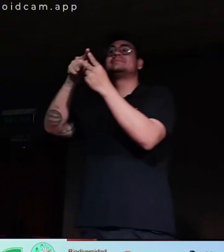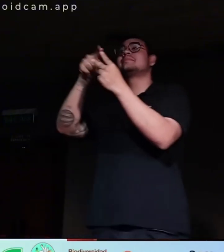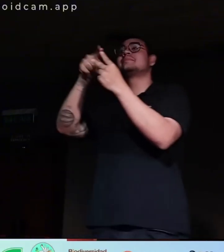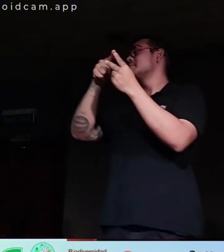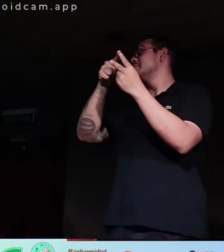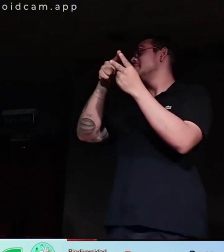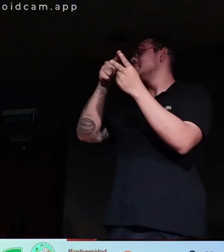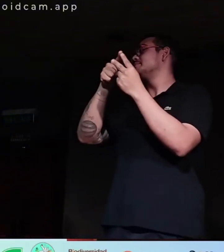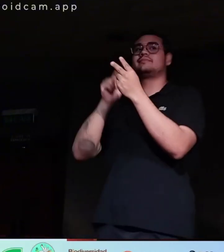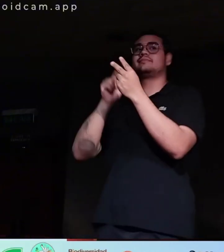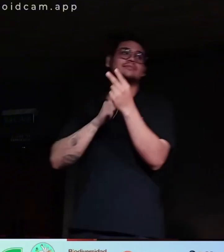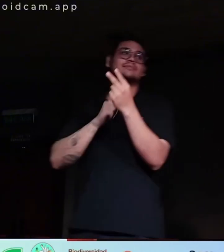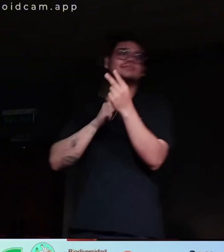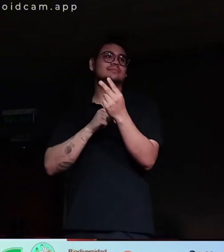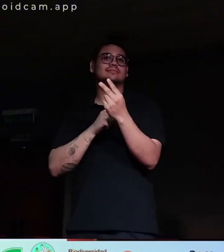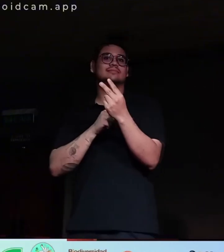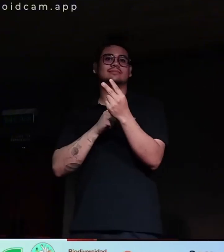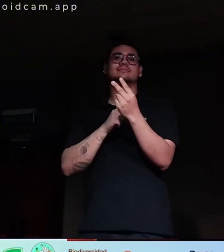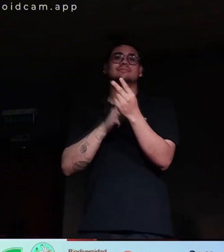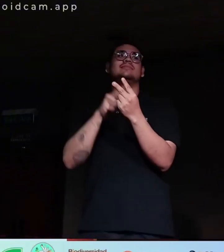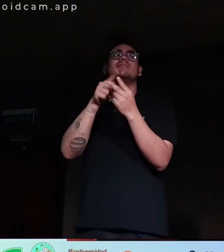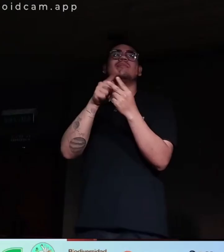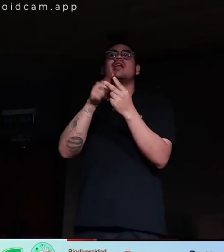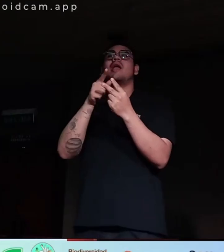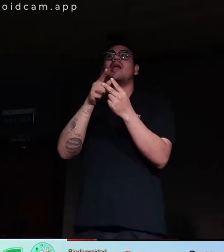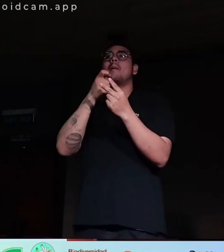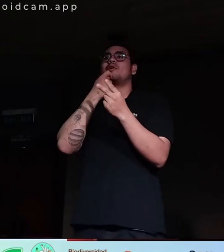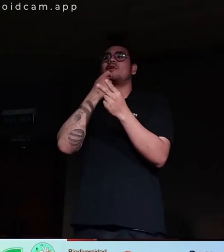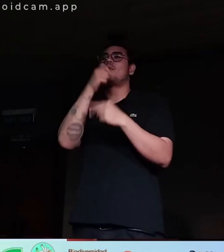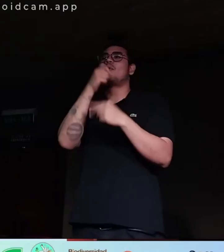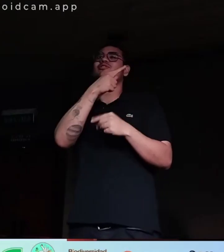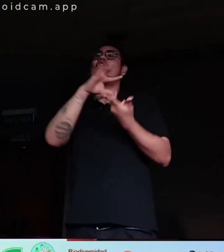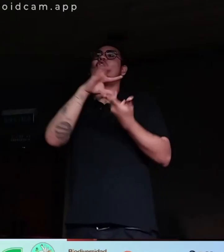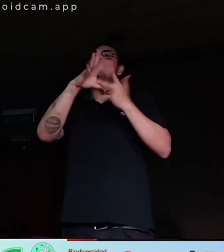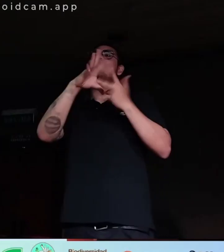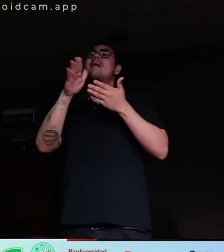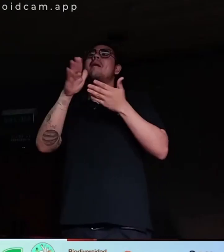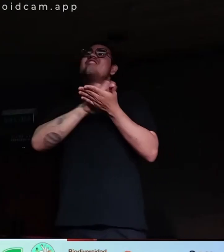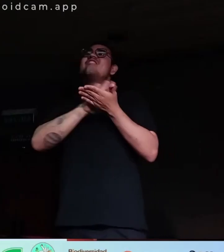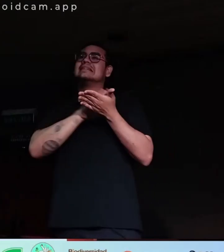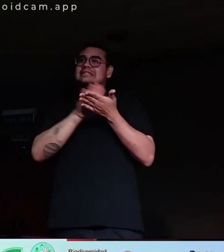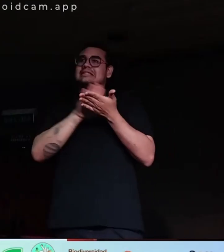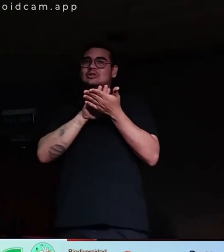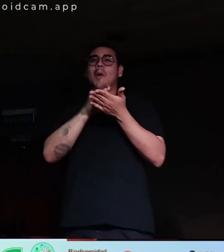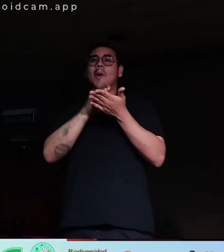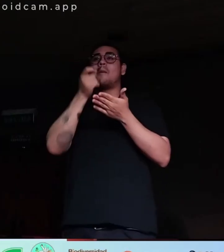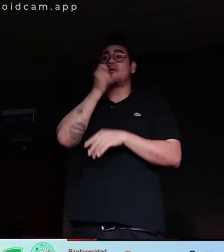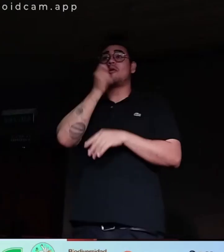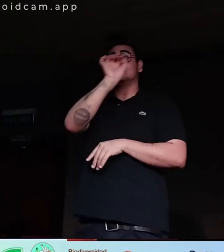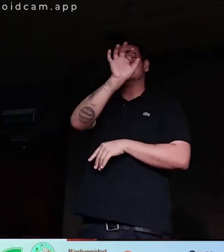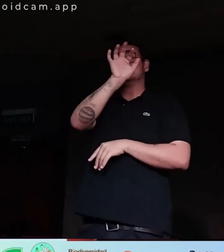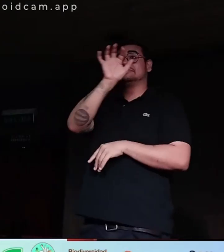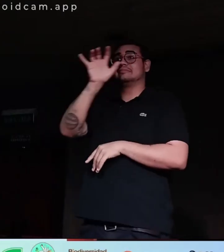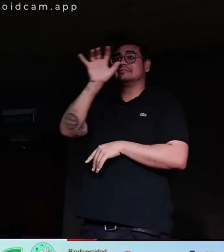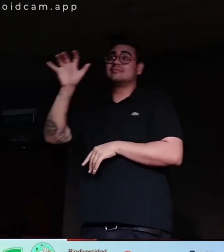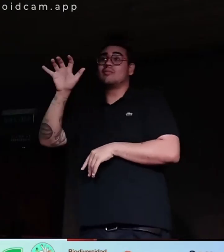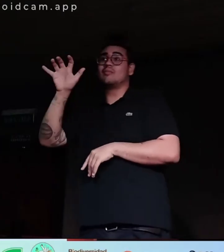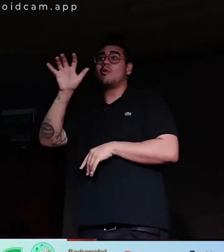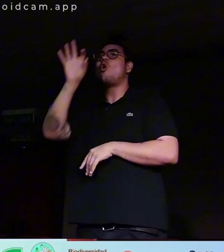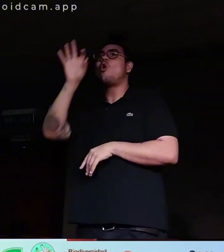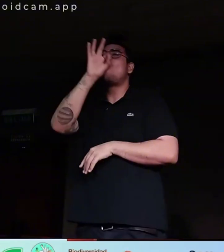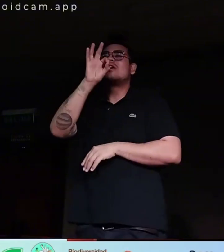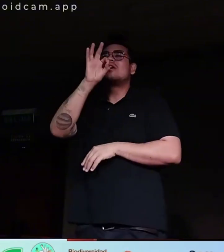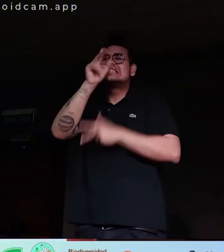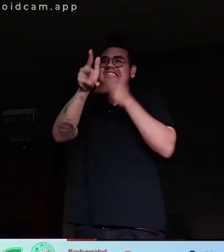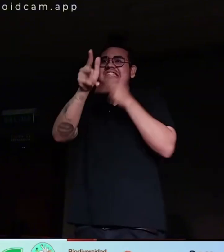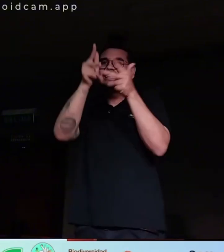la versión sencilla está acotada a señas del alfabeto y, como mencioné, señas muy puntuales, que